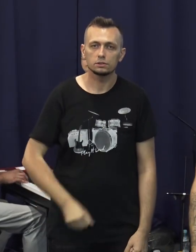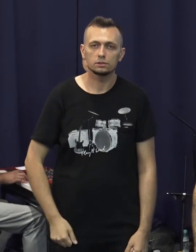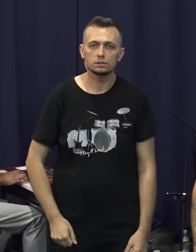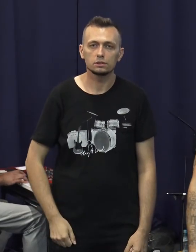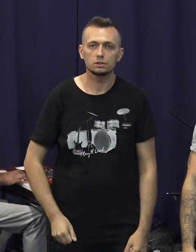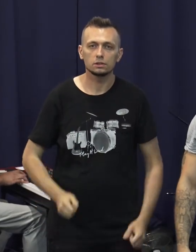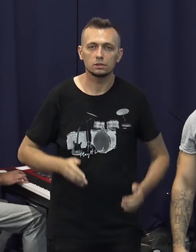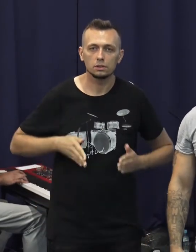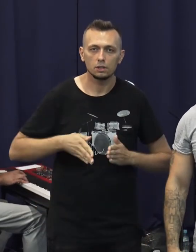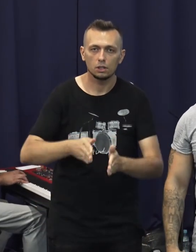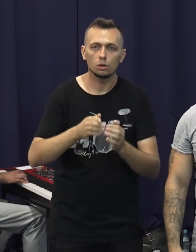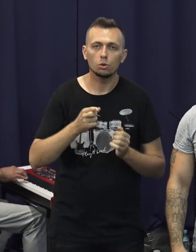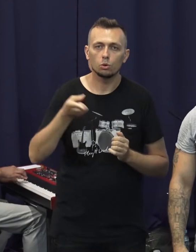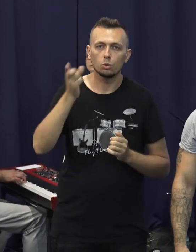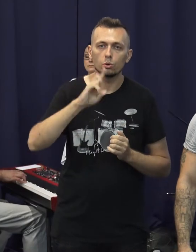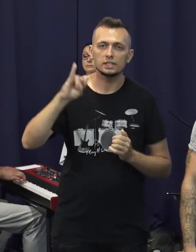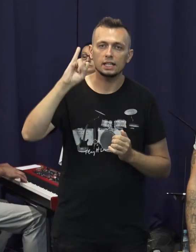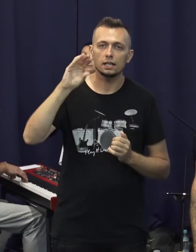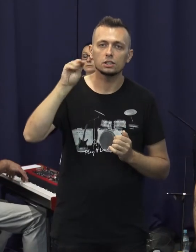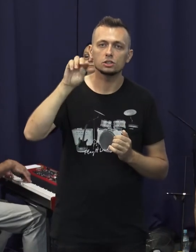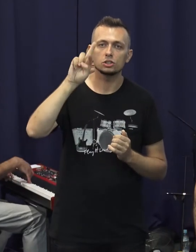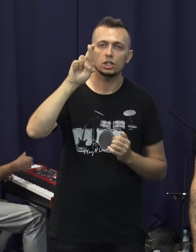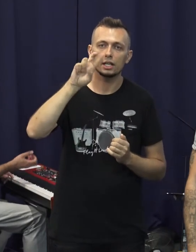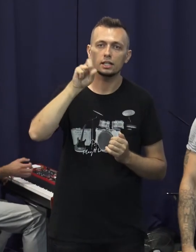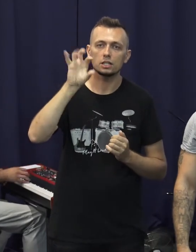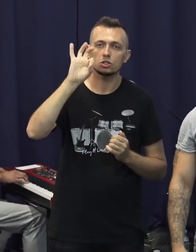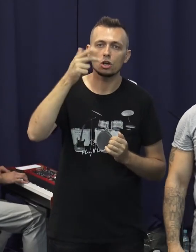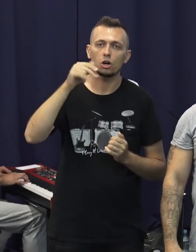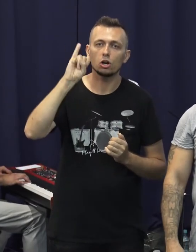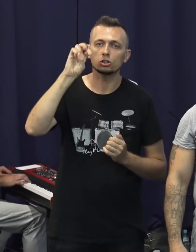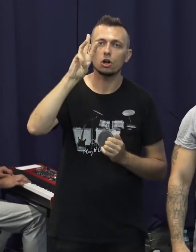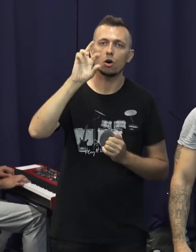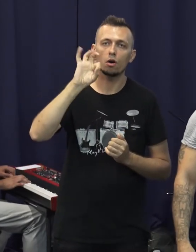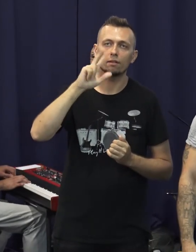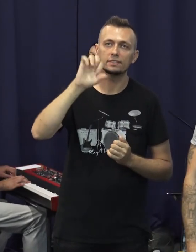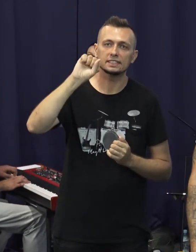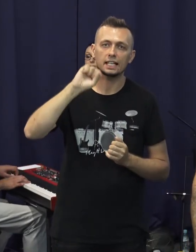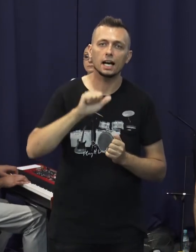na ulicy Dzierżoniowskiej 11 w Warszawie